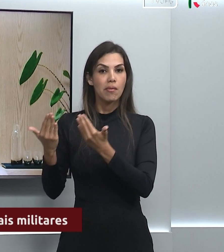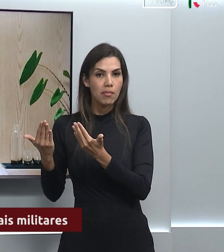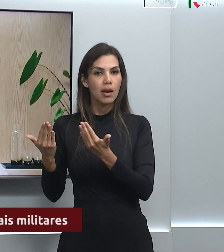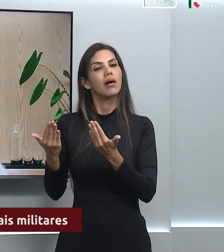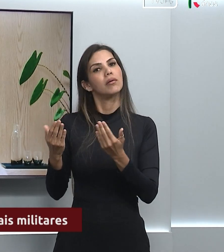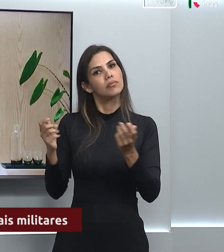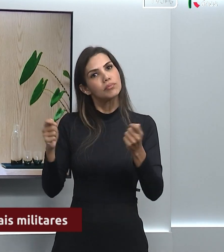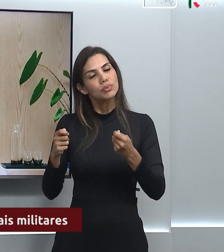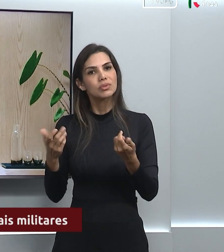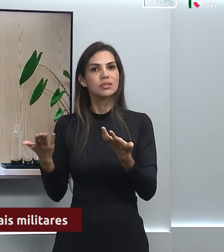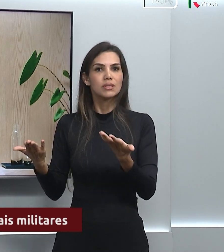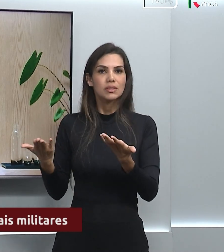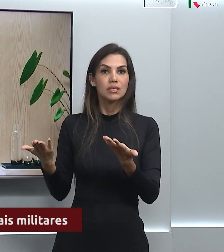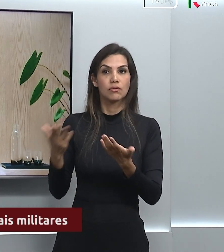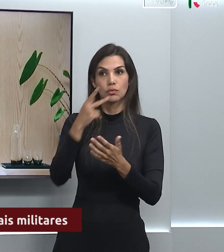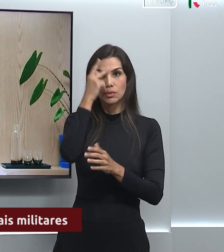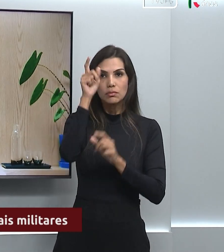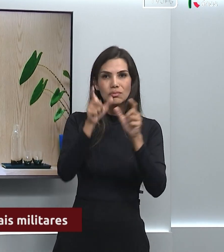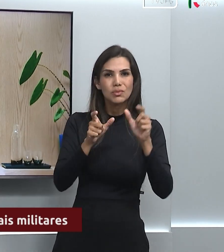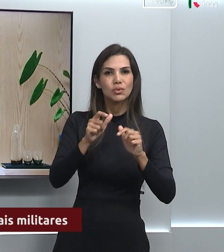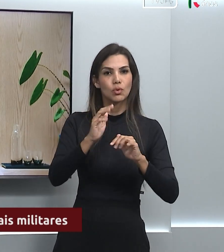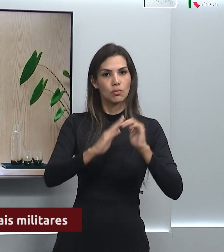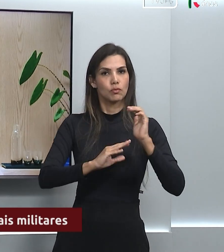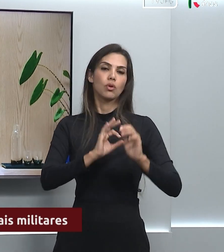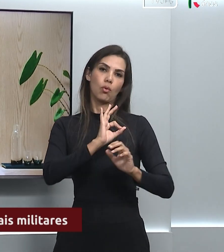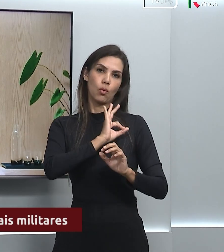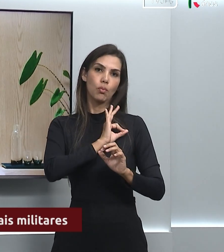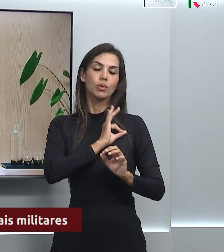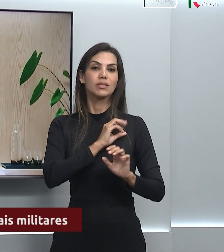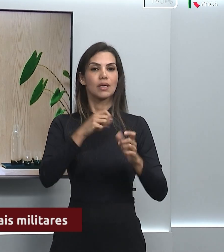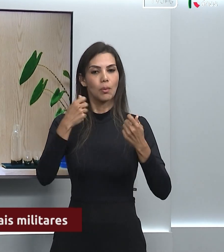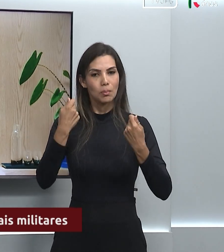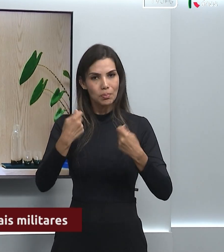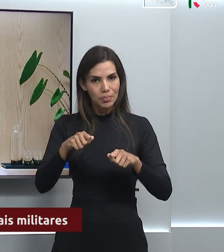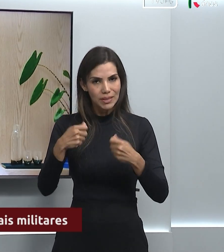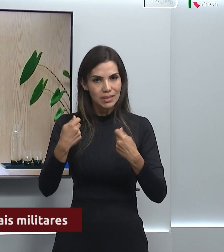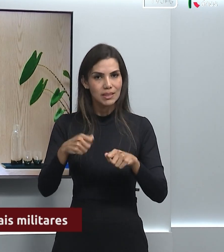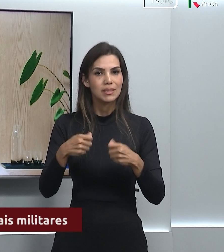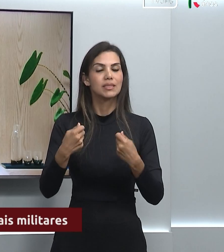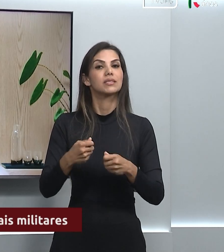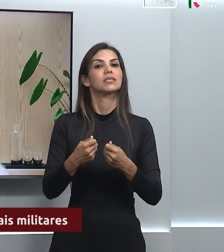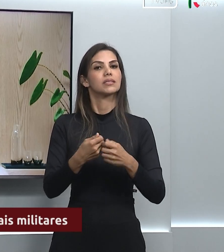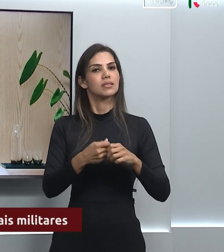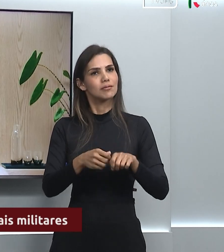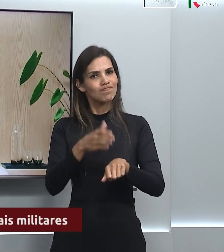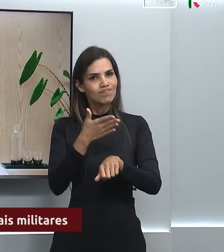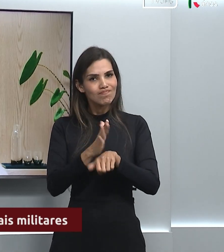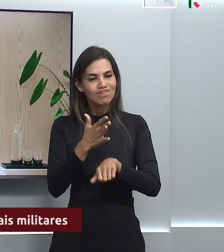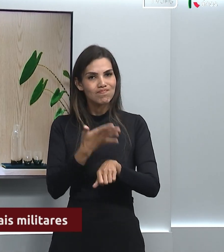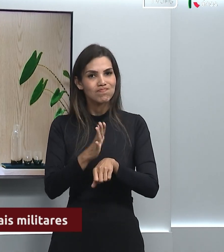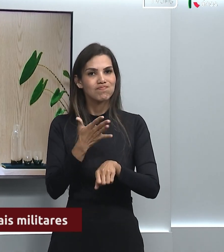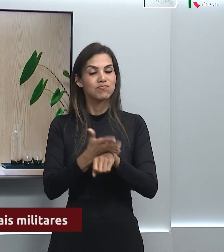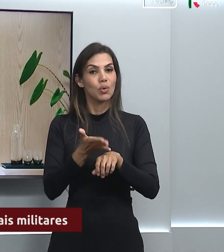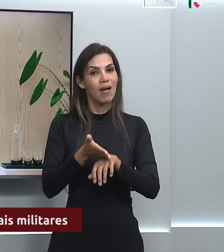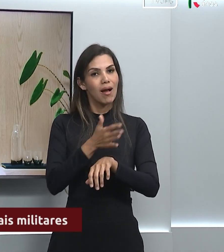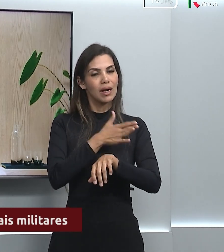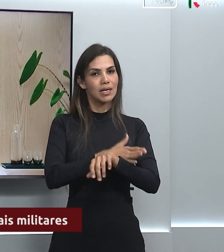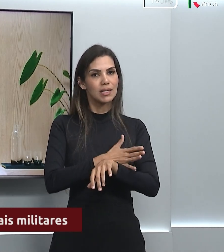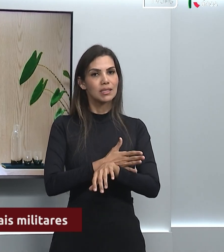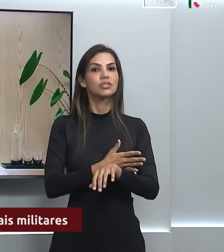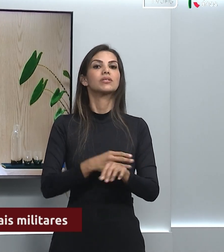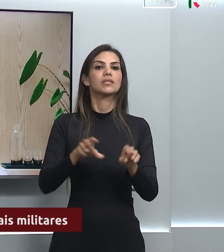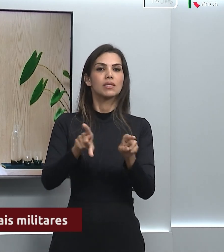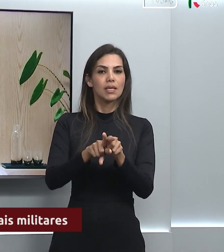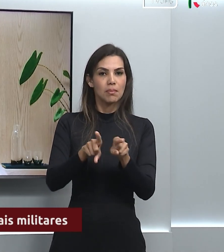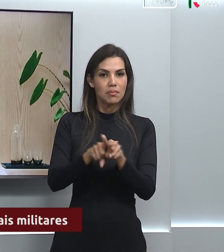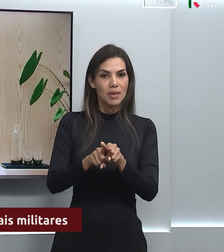com que os profissionais sejam treinados, tanto os profissionais que utilizarão as câmeras, quanto os